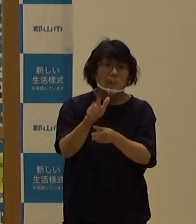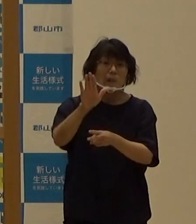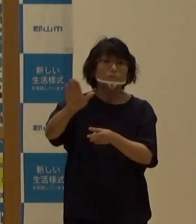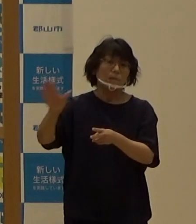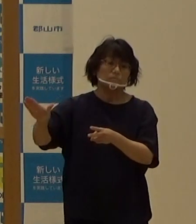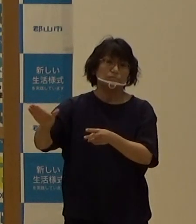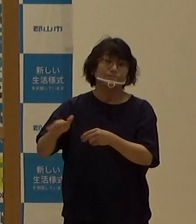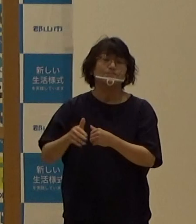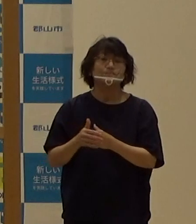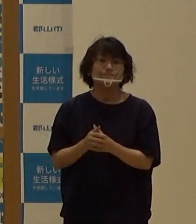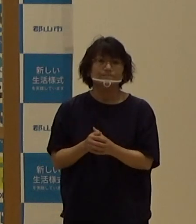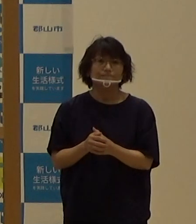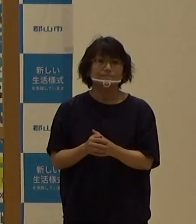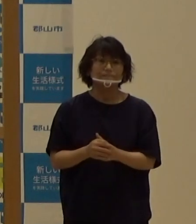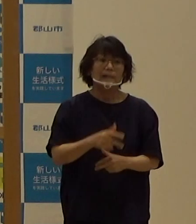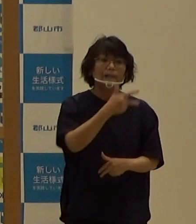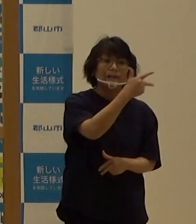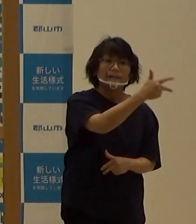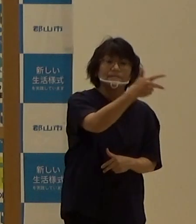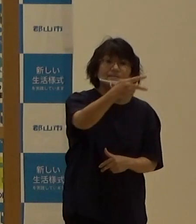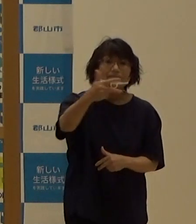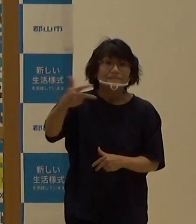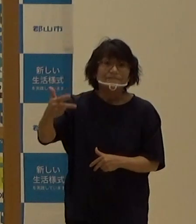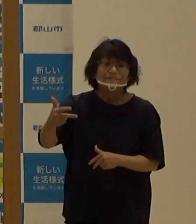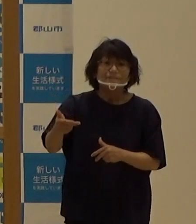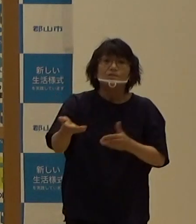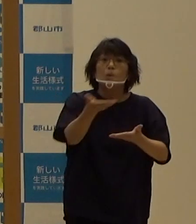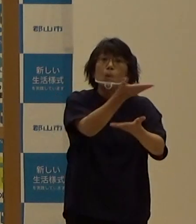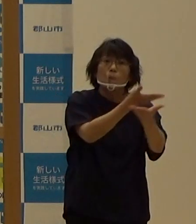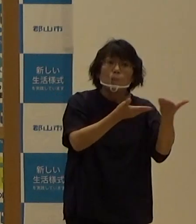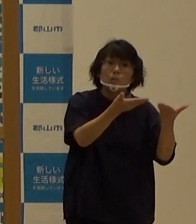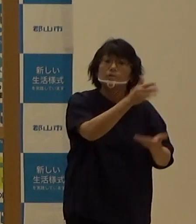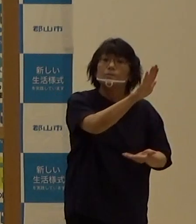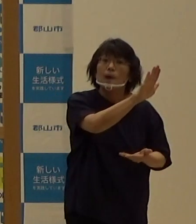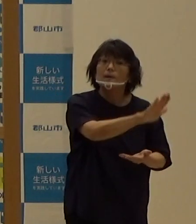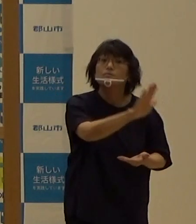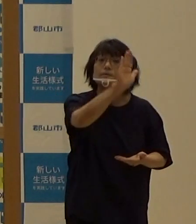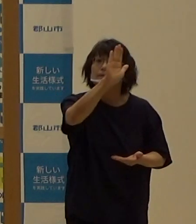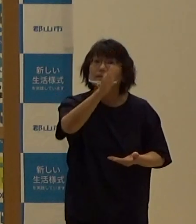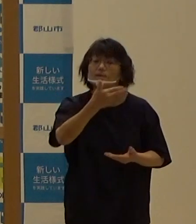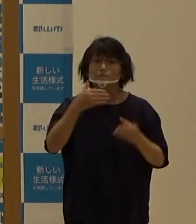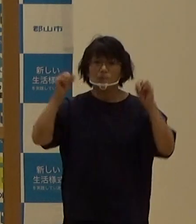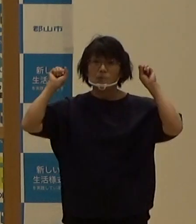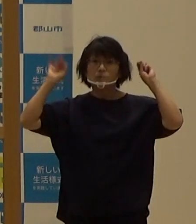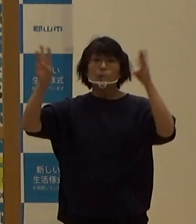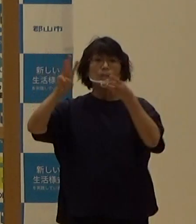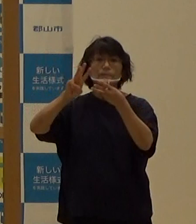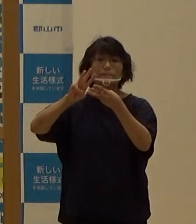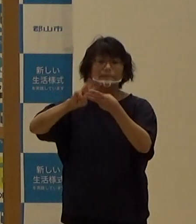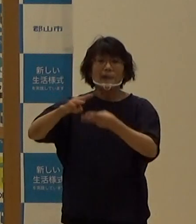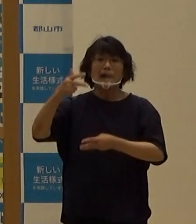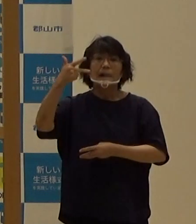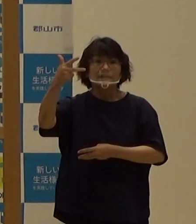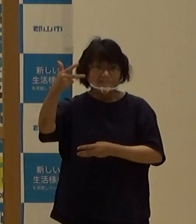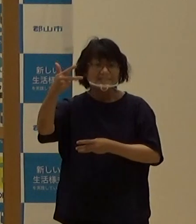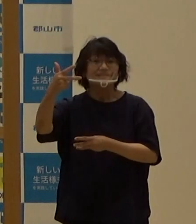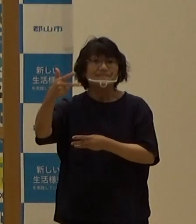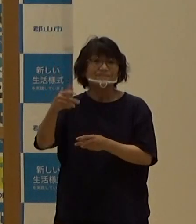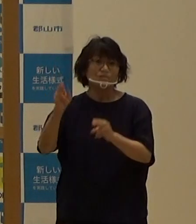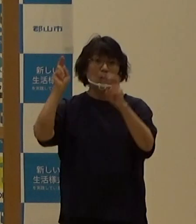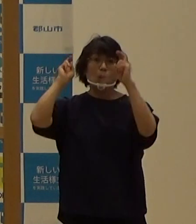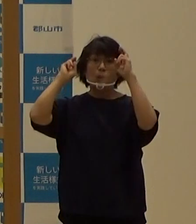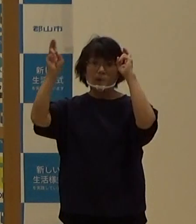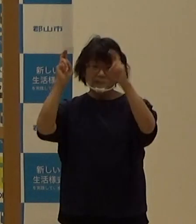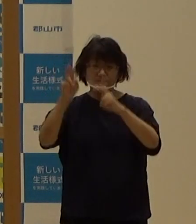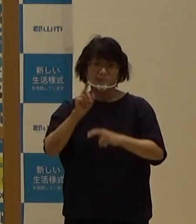事なのは、市同士の交流も知恵の交換もありますが、豊田市の企業商工会議所さん、あるいは瀬戸市